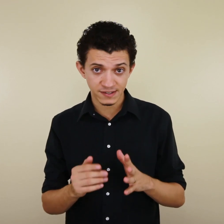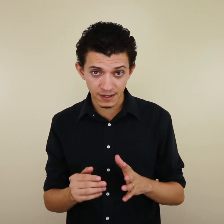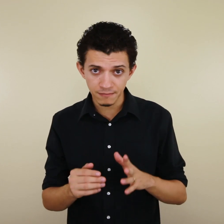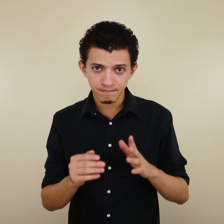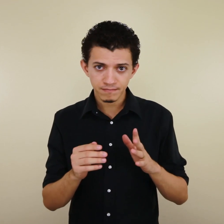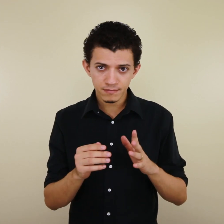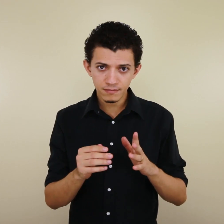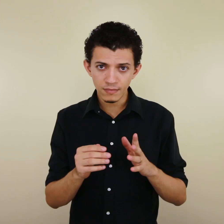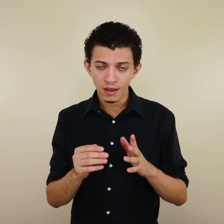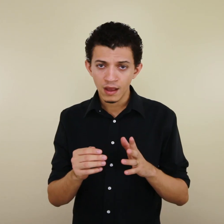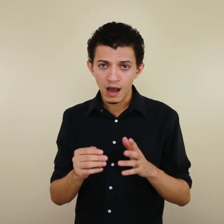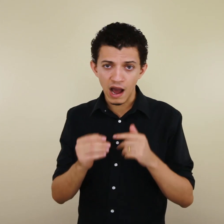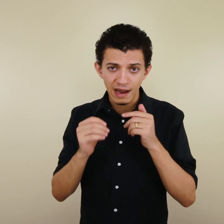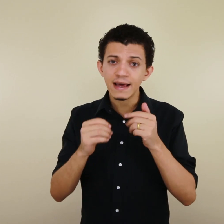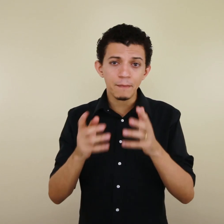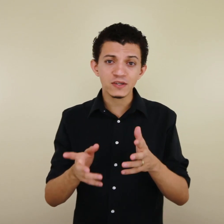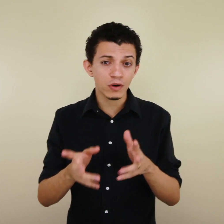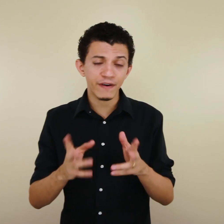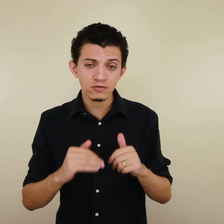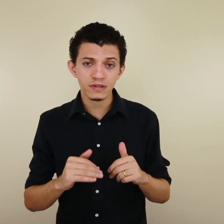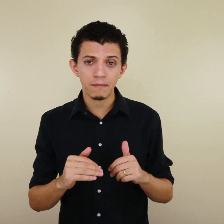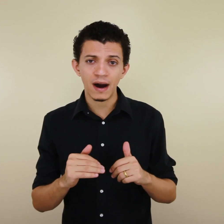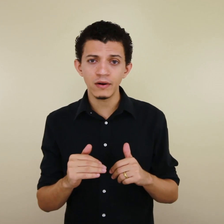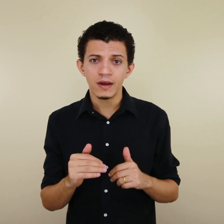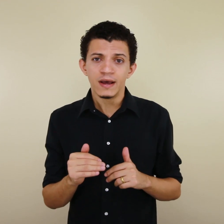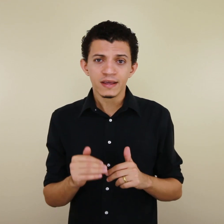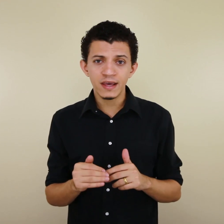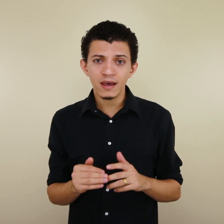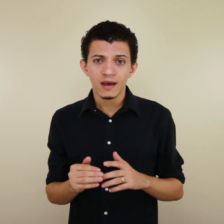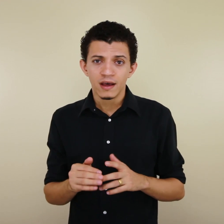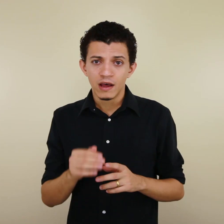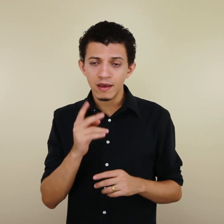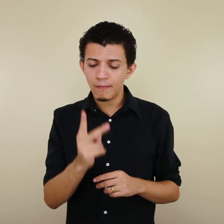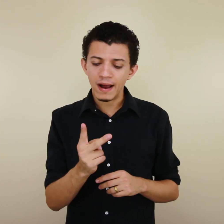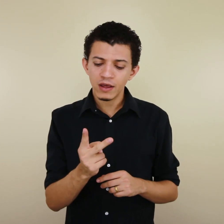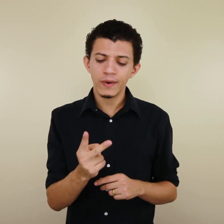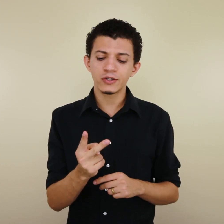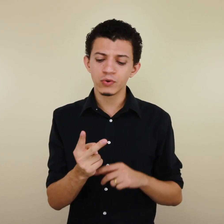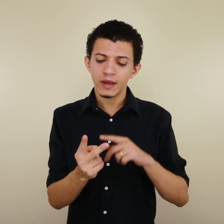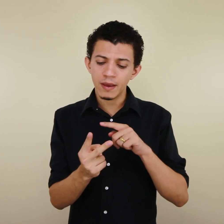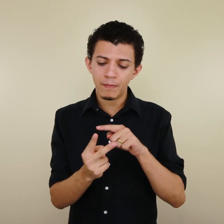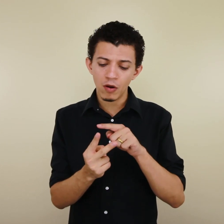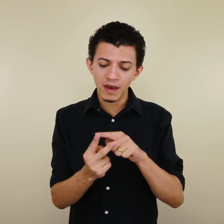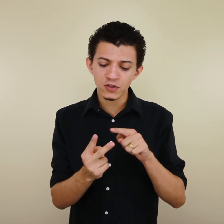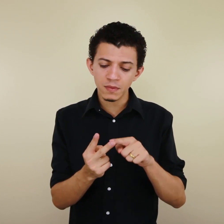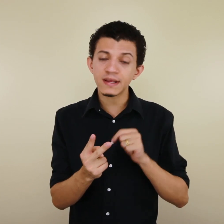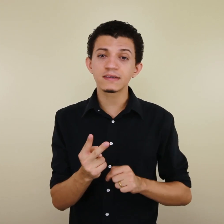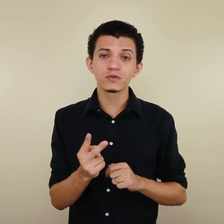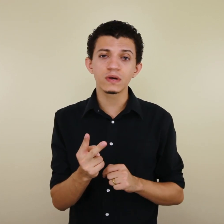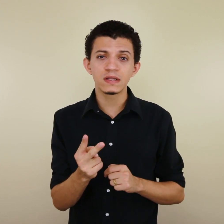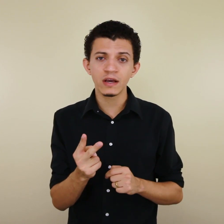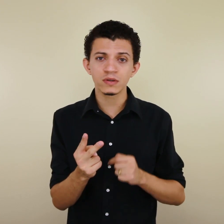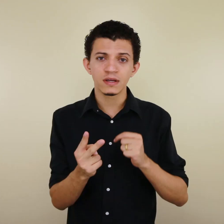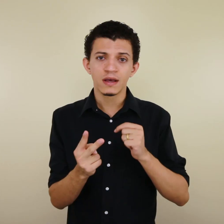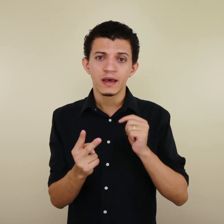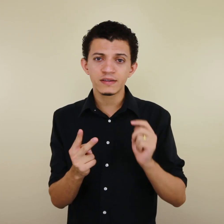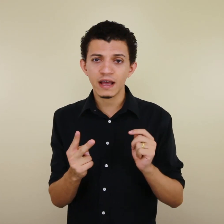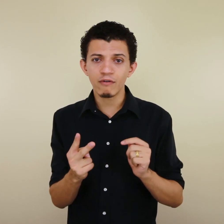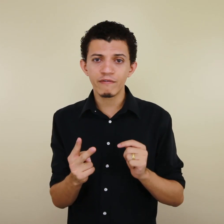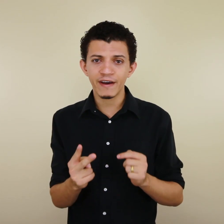fazendo, aquela pessoa que faz um trabalho que em um par linguístico e pelo menos uma dessas duas línguas está